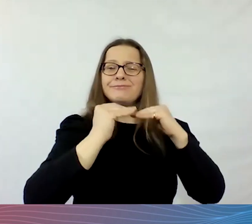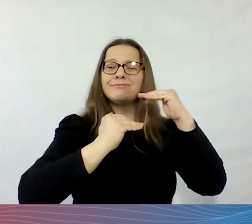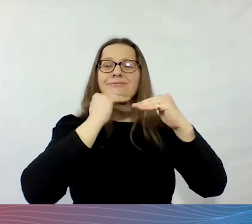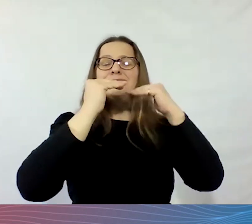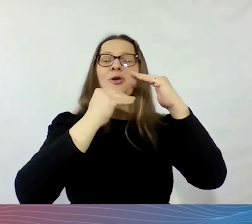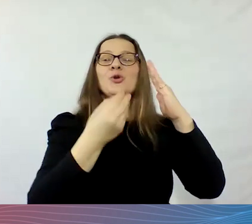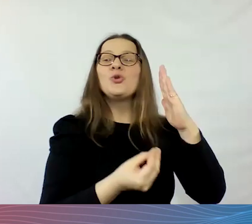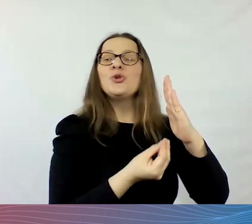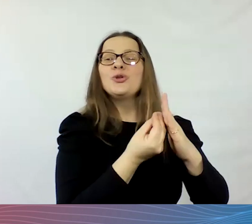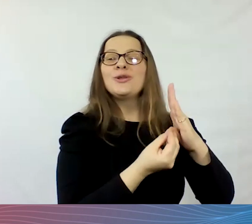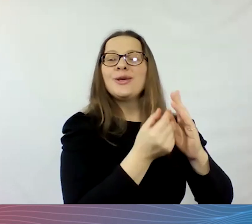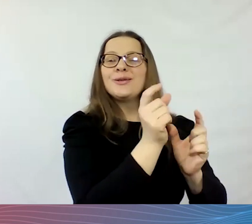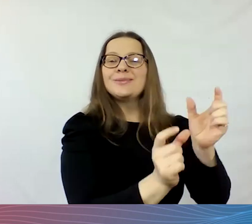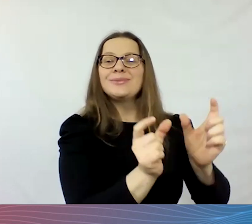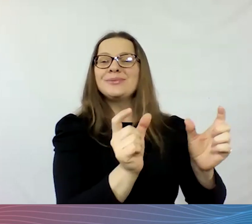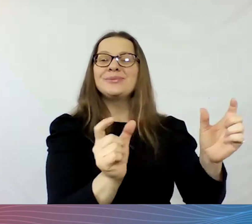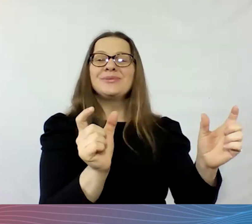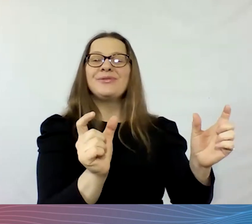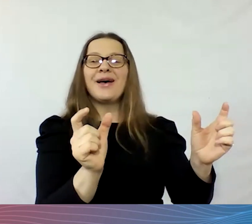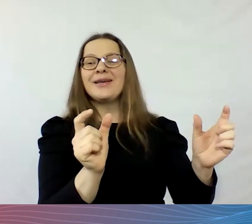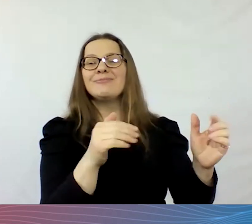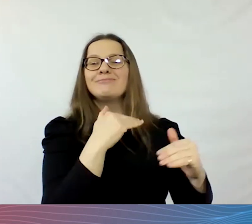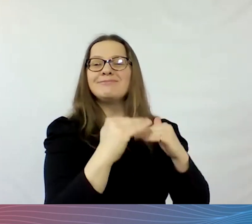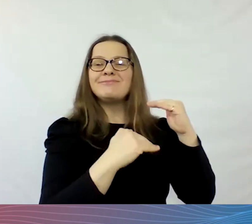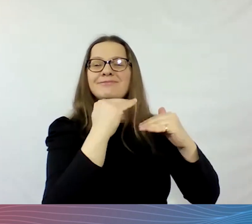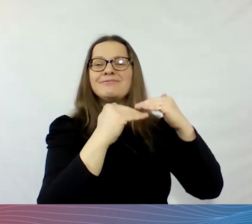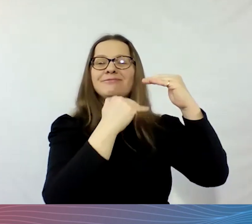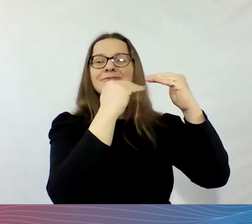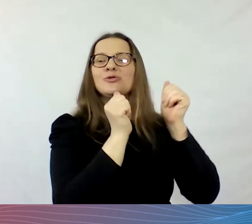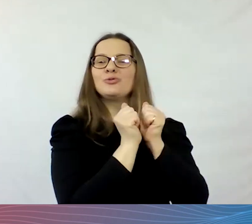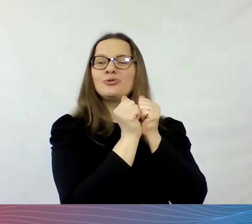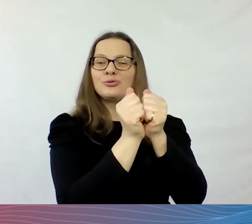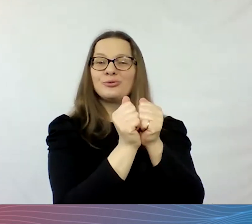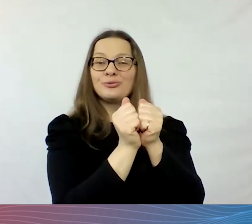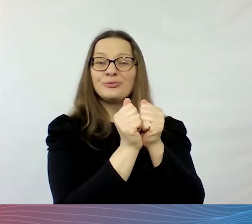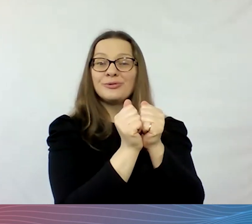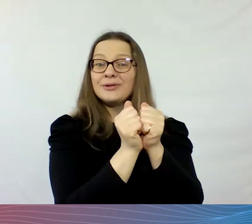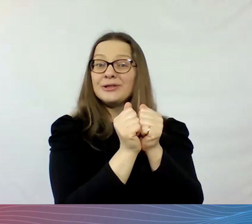Aí Deus tem esperança. Então é um só corpo,